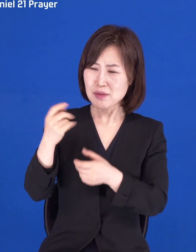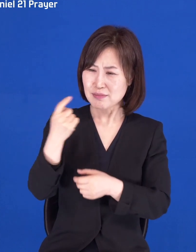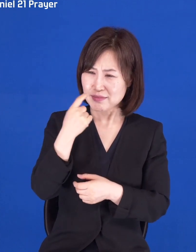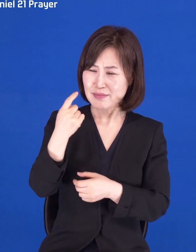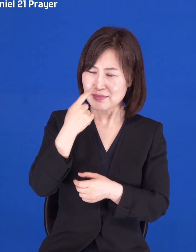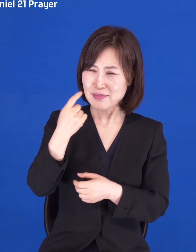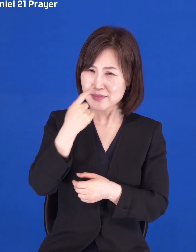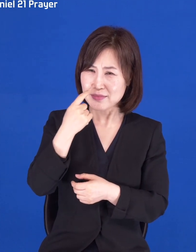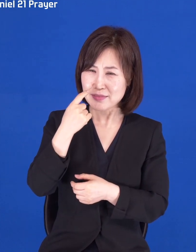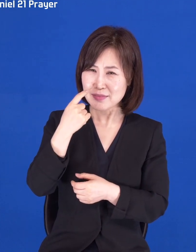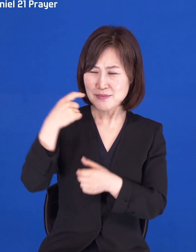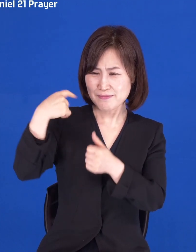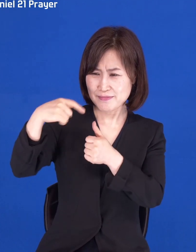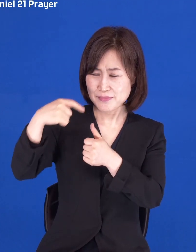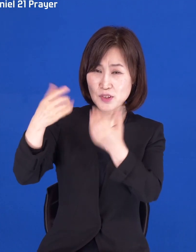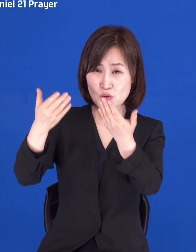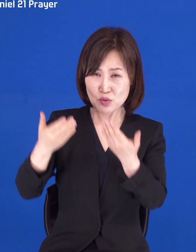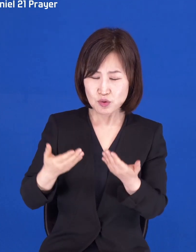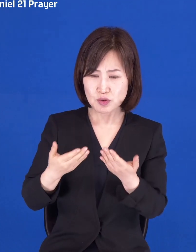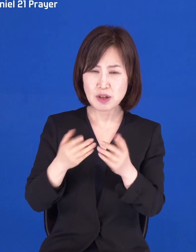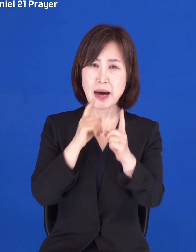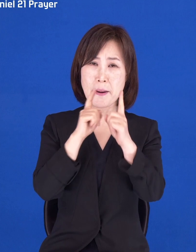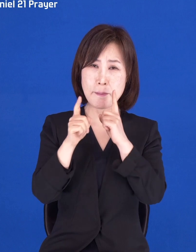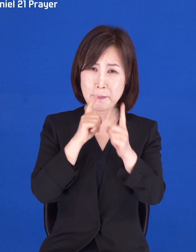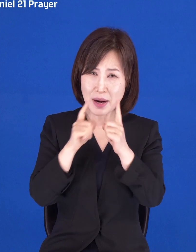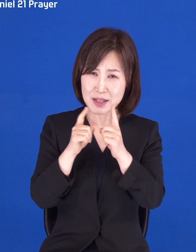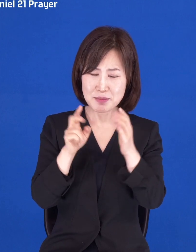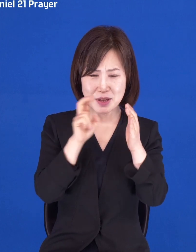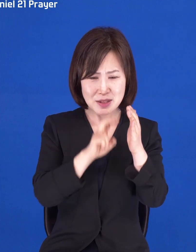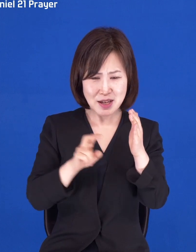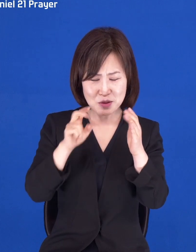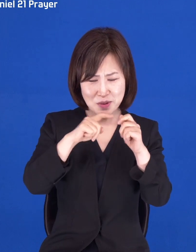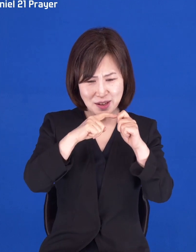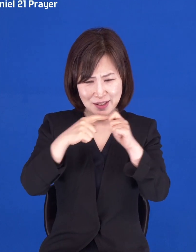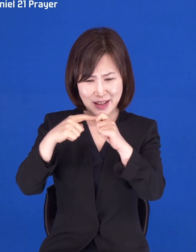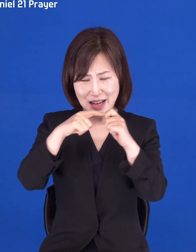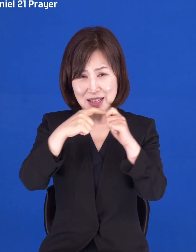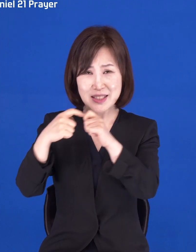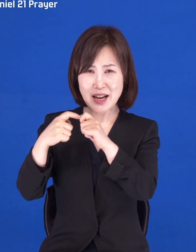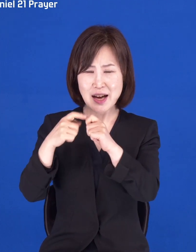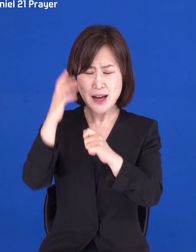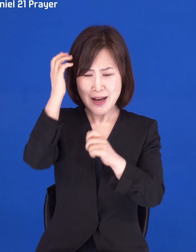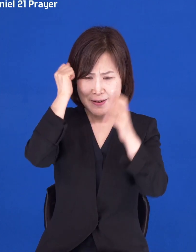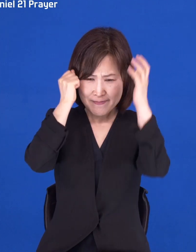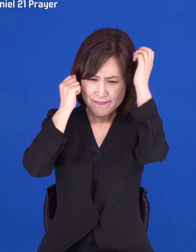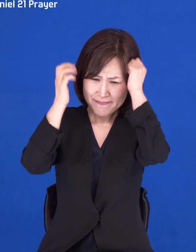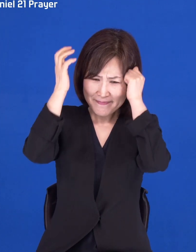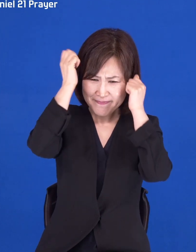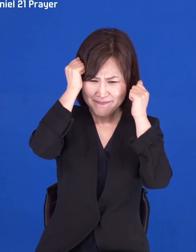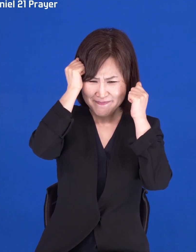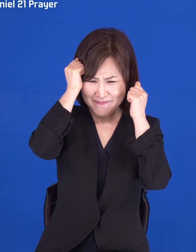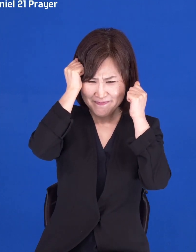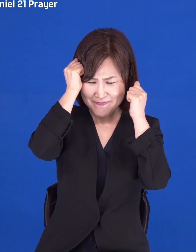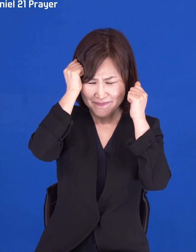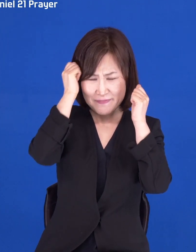배웠던 말씀과 찬송가 가사들을 기억을